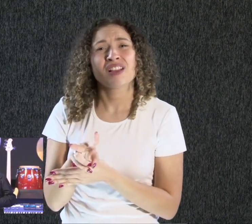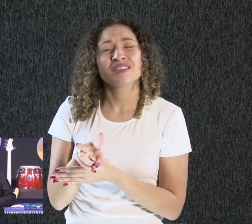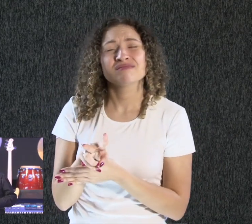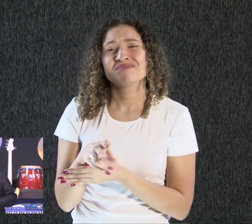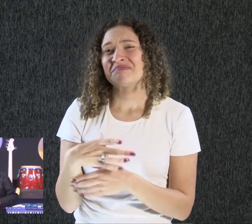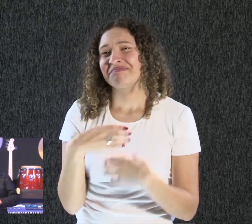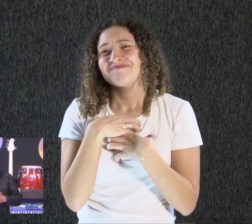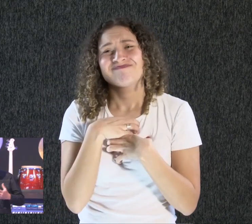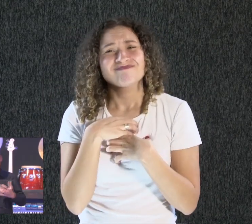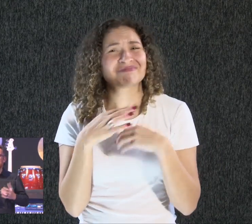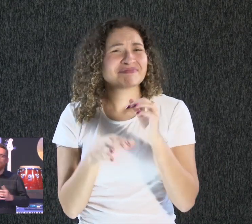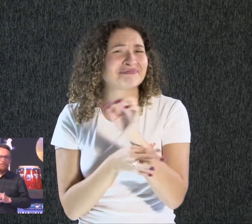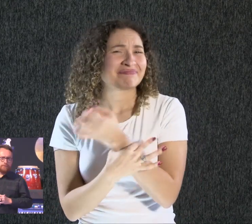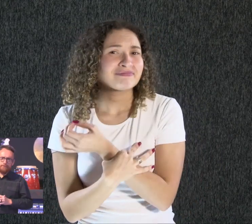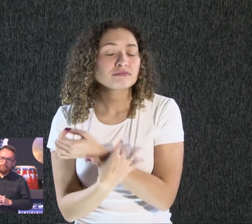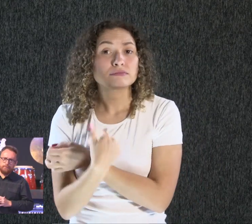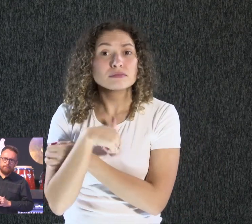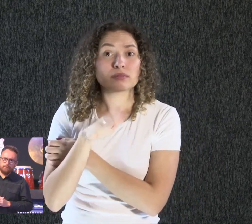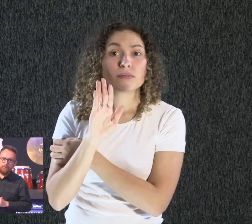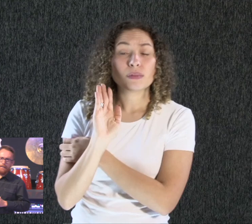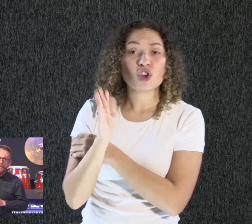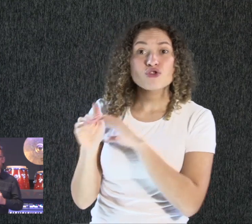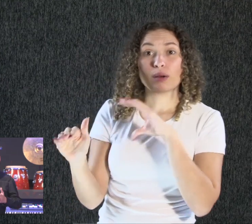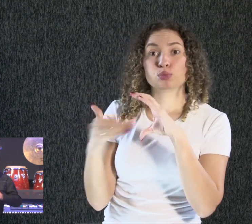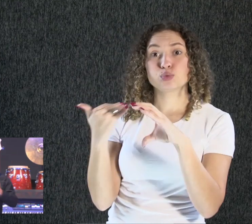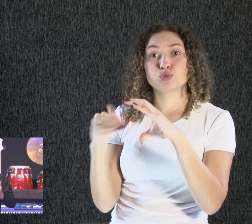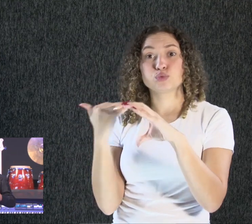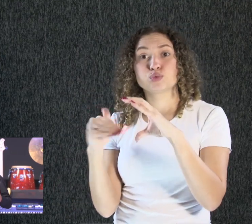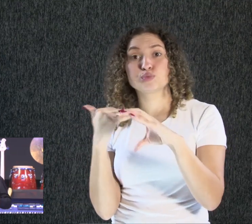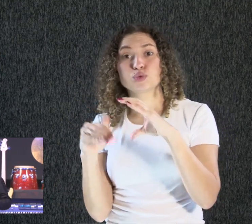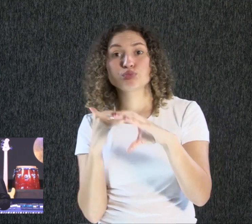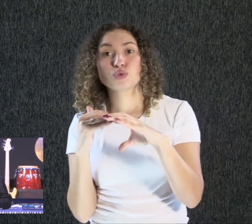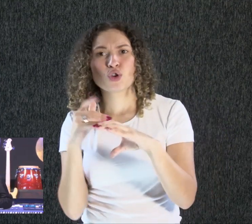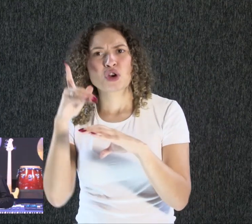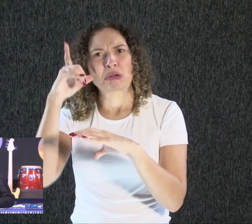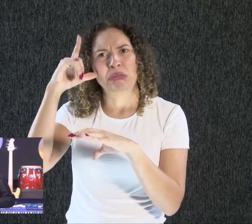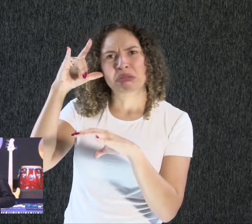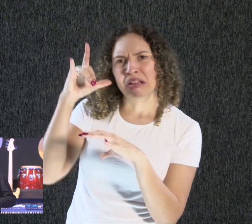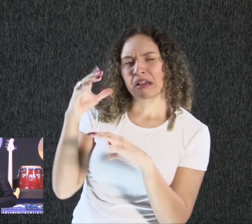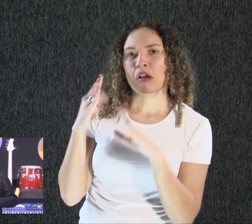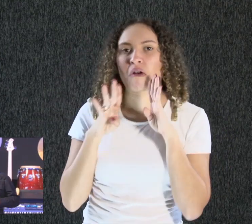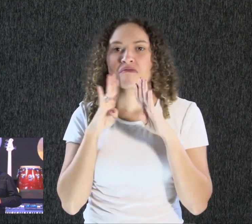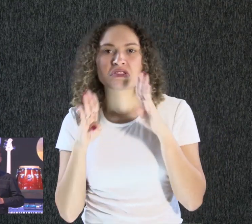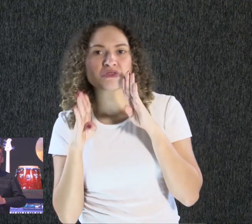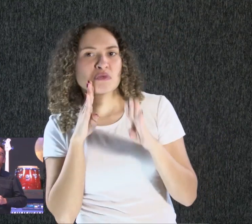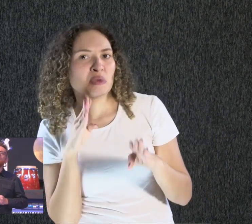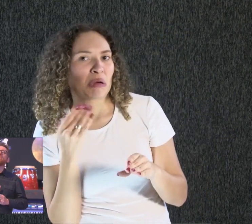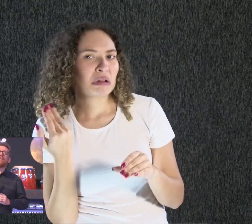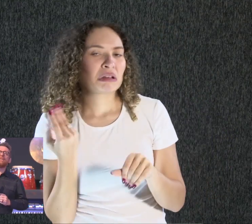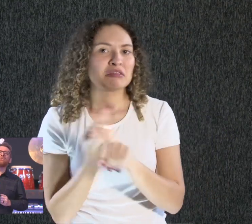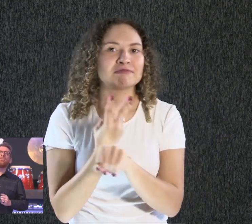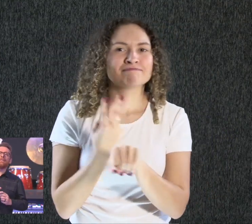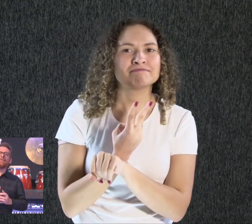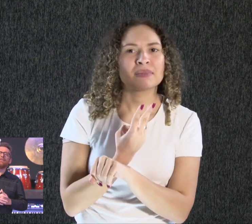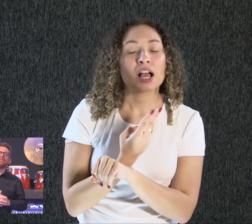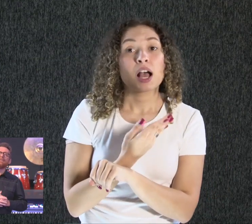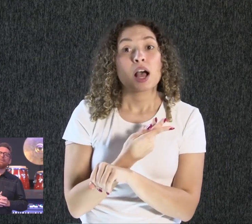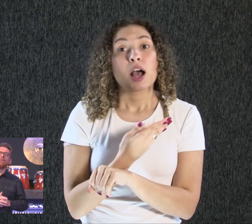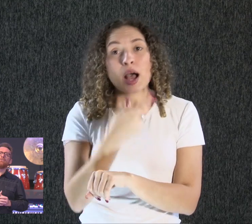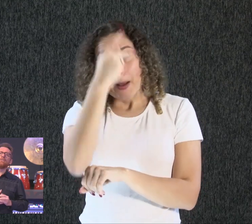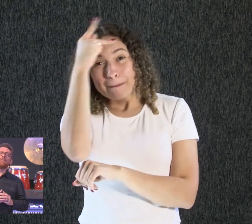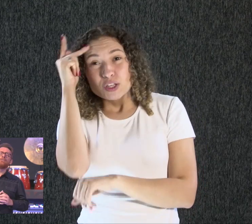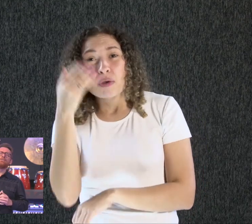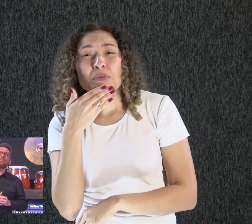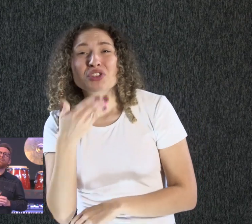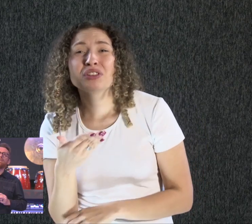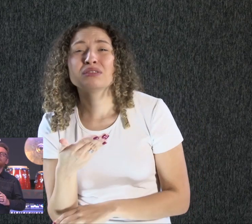você não está se sentindo seguro. Eu tenho recebido recados pela internet, pedidos de oração,